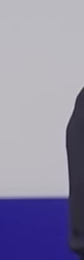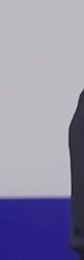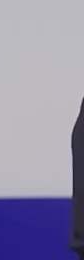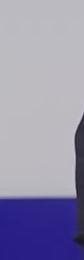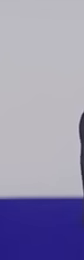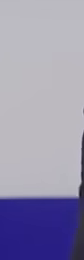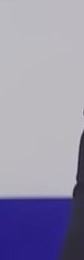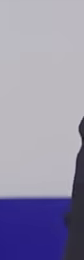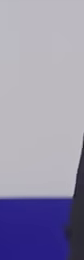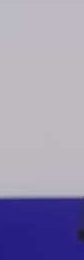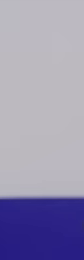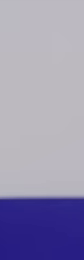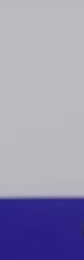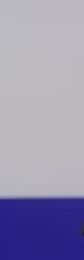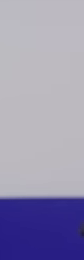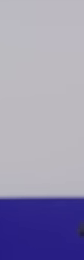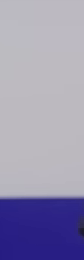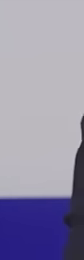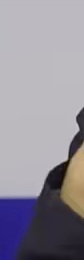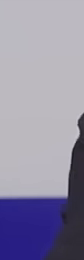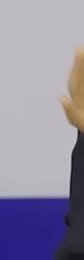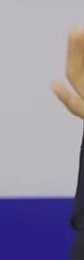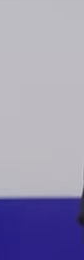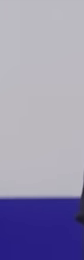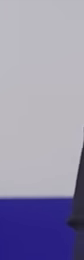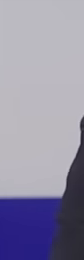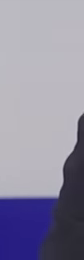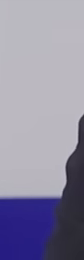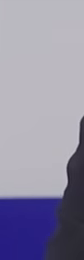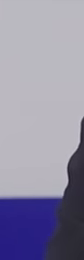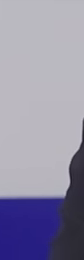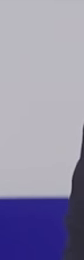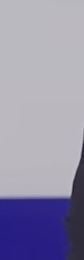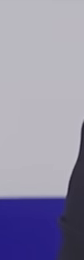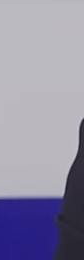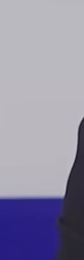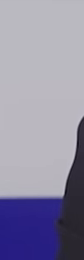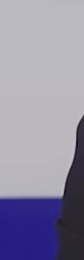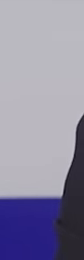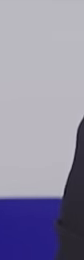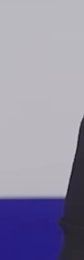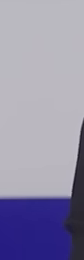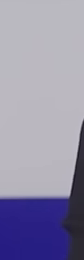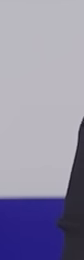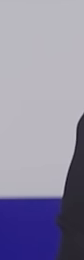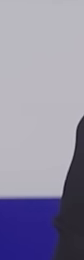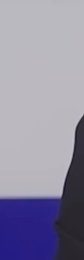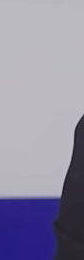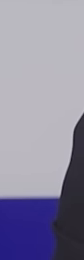또 설치하는데 국가 재정을 투입해야 한다는 것입니다. 그리고